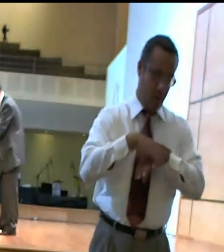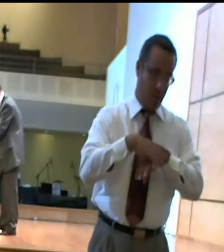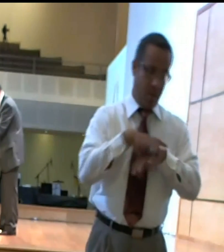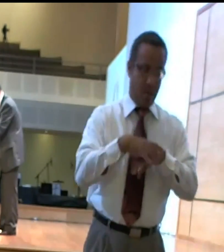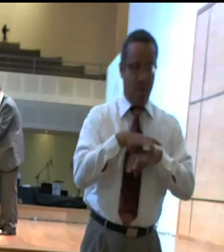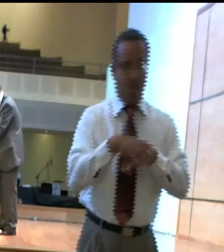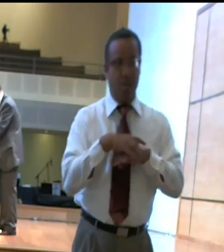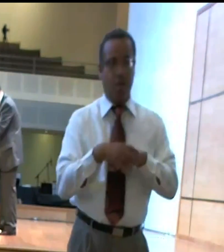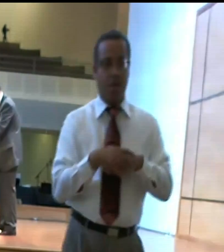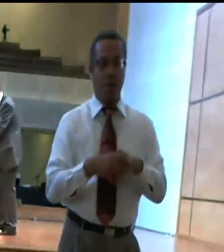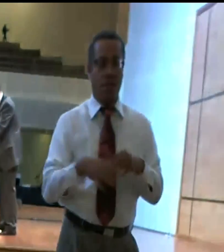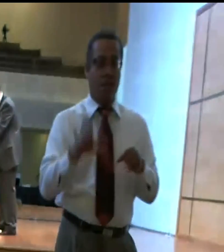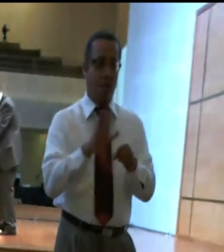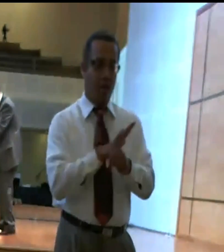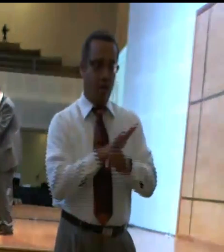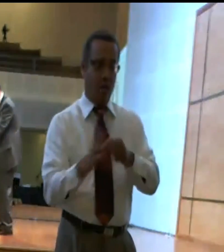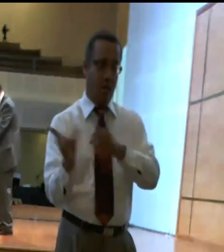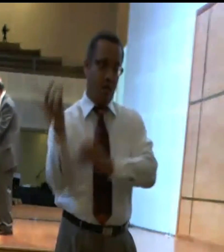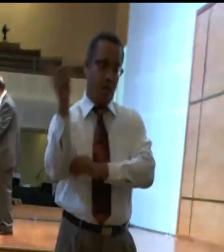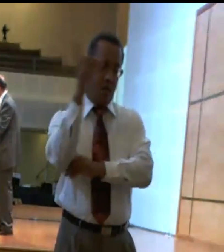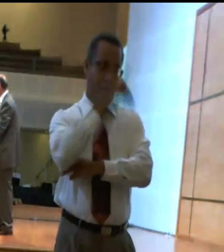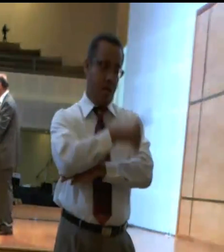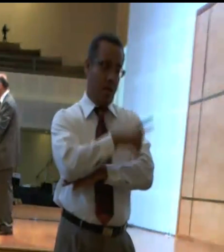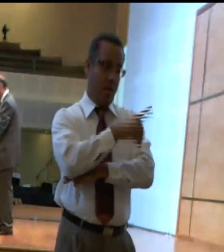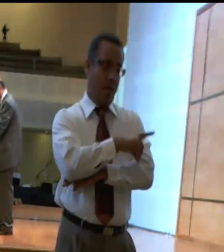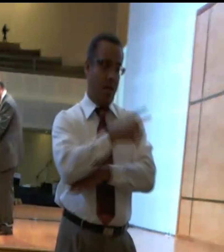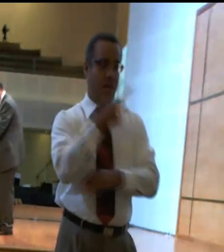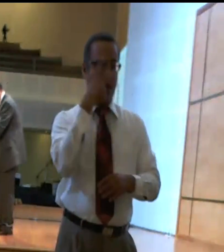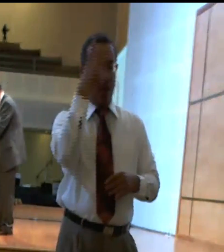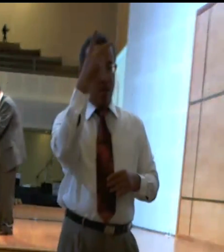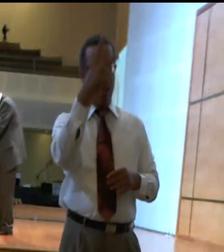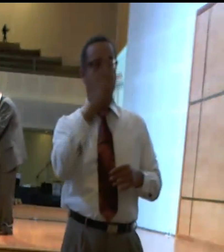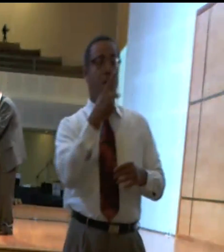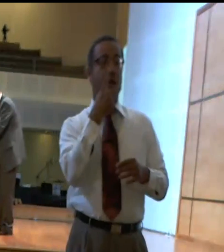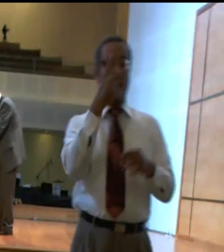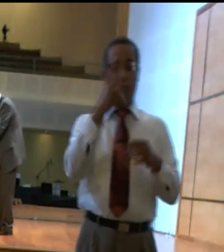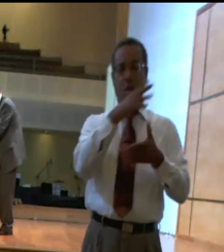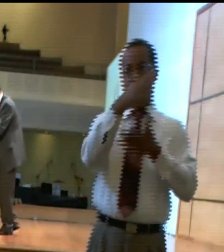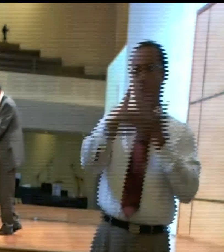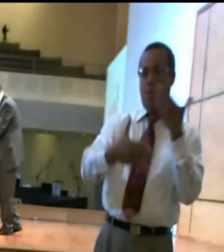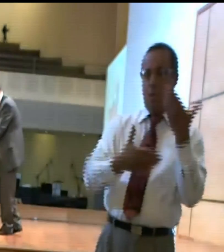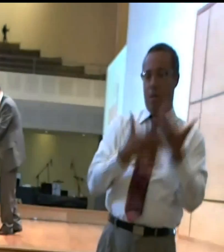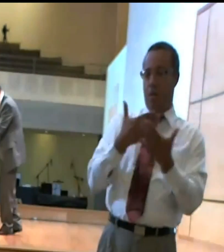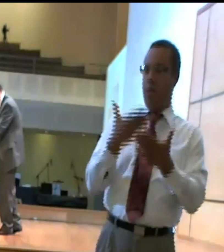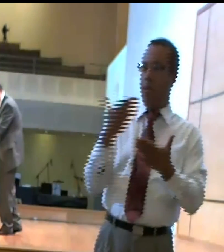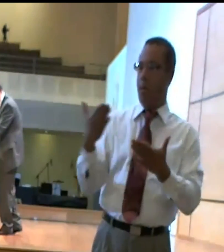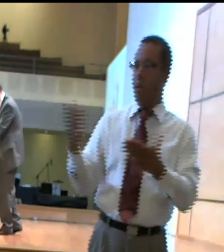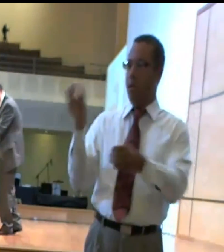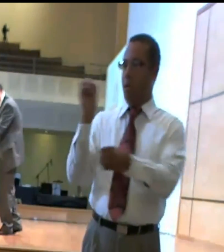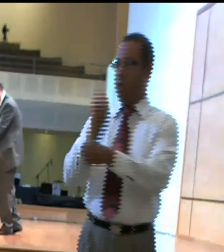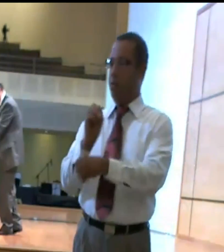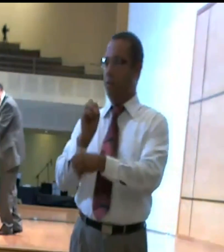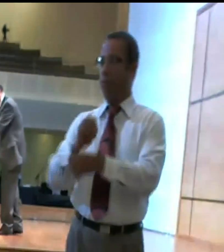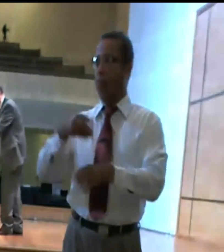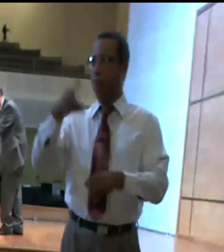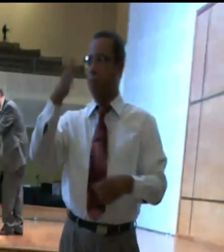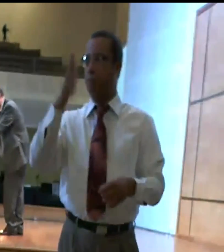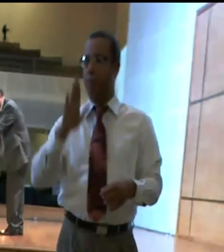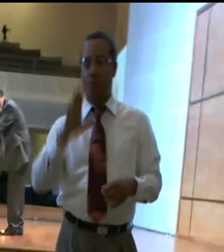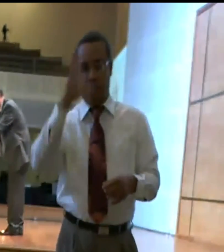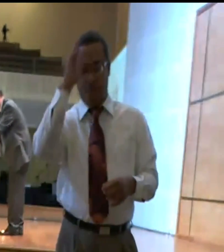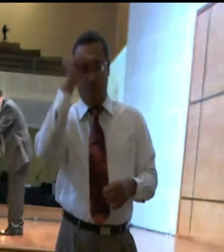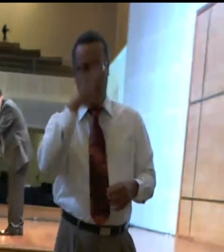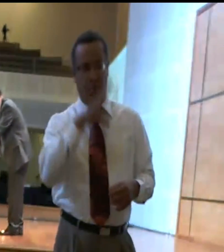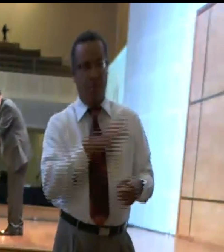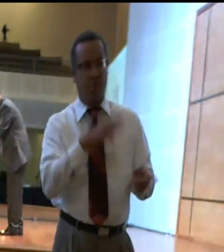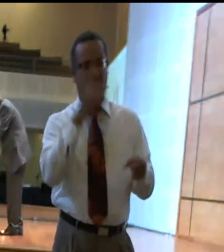hay quien ni de noche ni de día ve sueño en sus ojos, y he visto todas las obras de Dios, que el